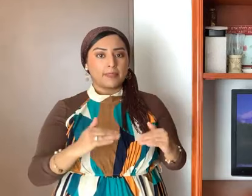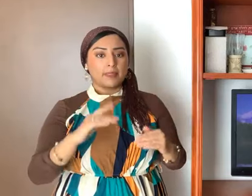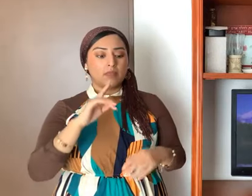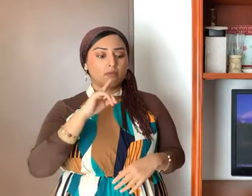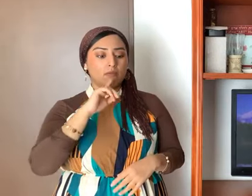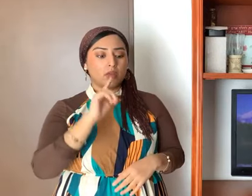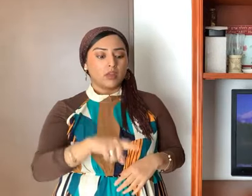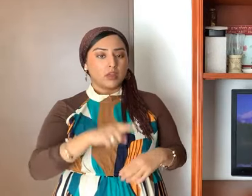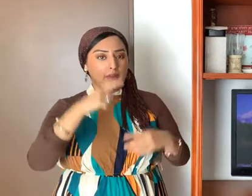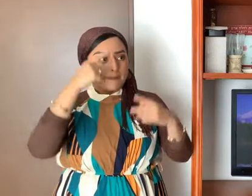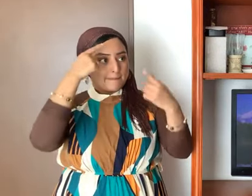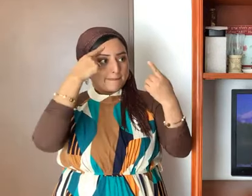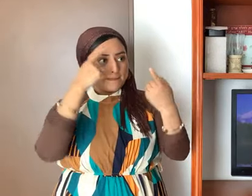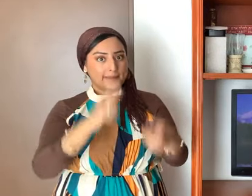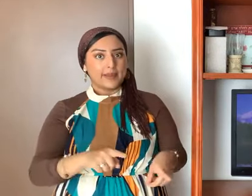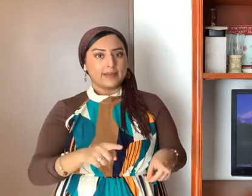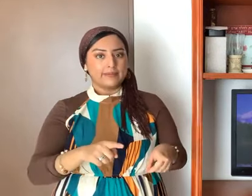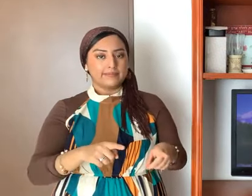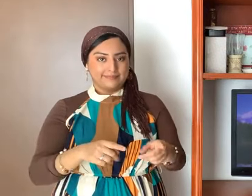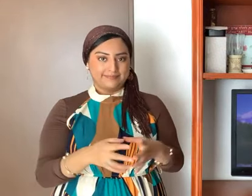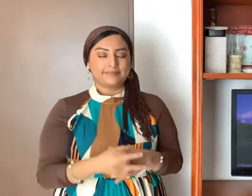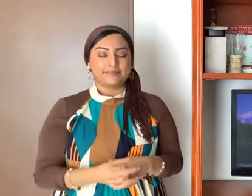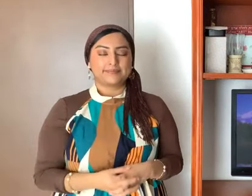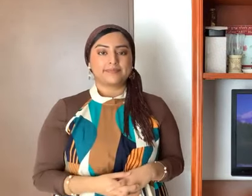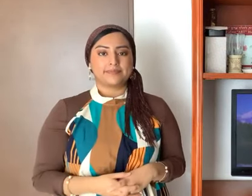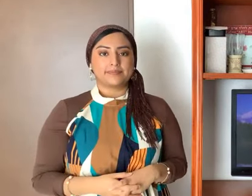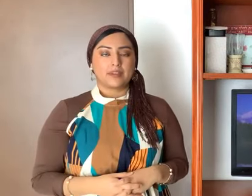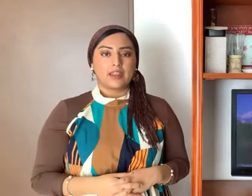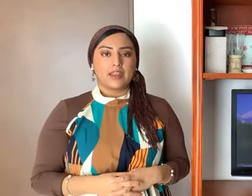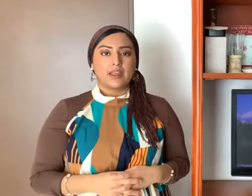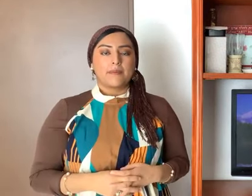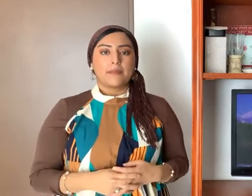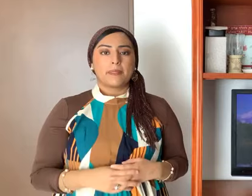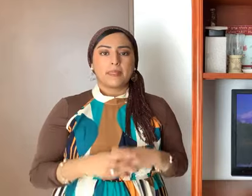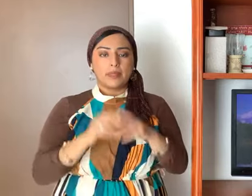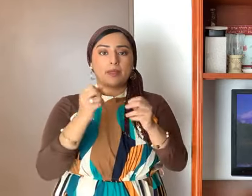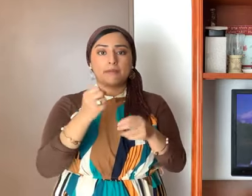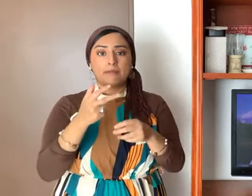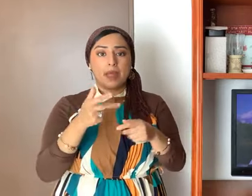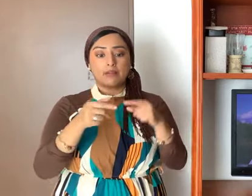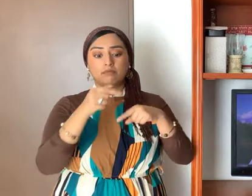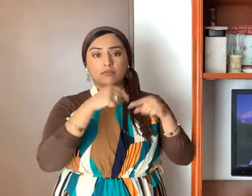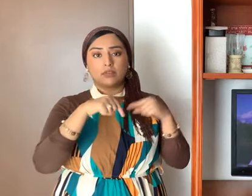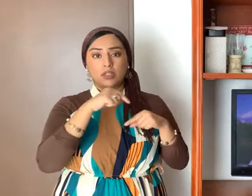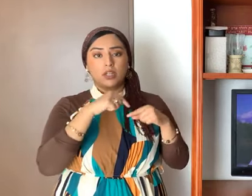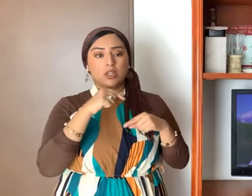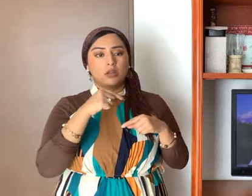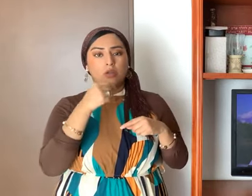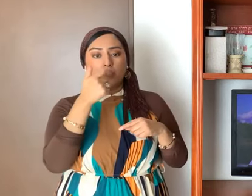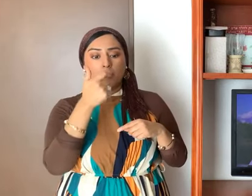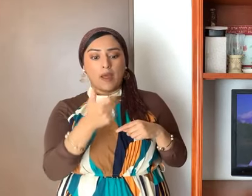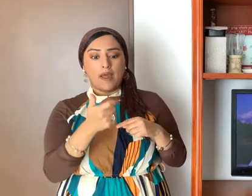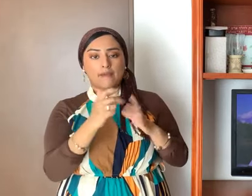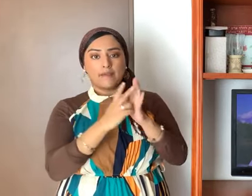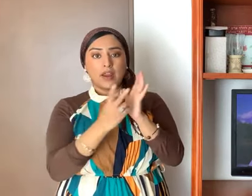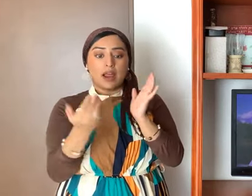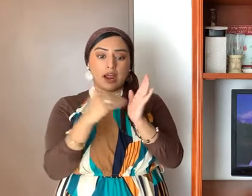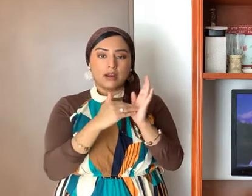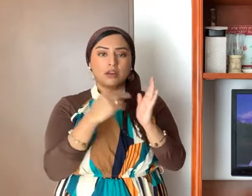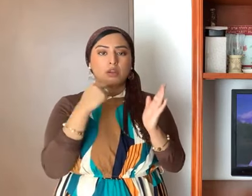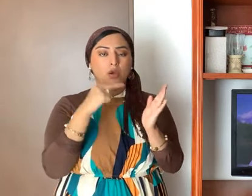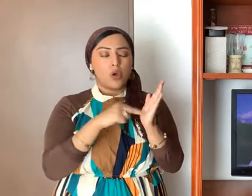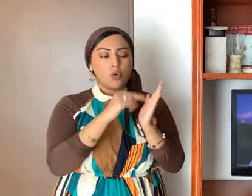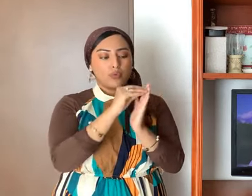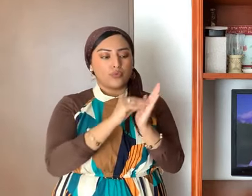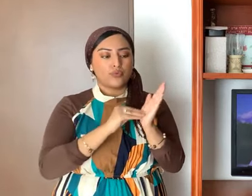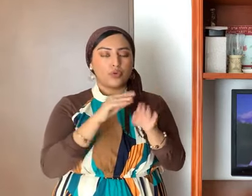del pacto, etc. Yo sé que me fui rápido, no se preocupen. Pueden regresarle al video o repasarlo cuando ya esté grabado en el